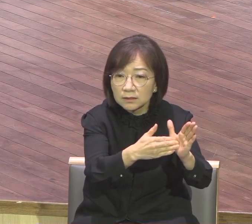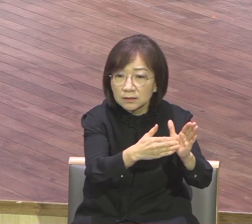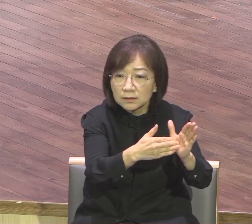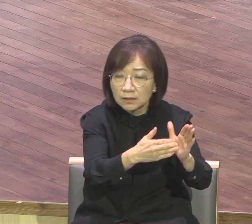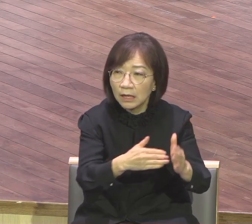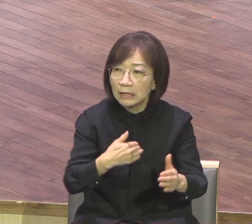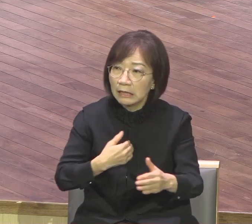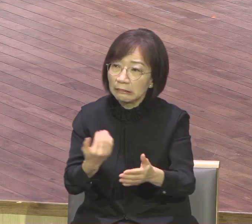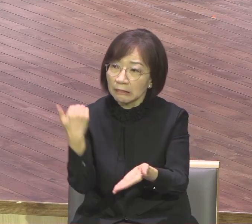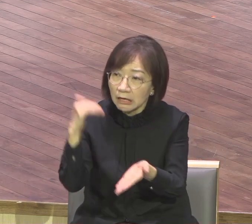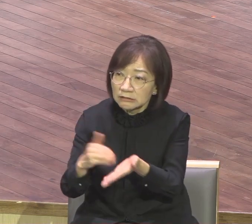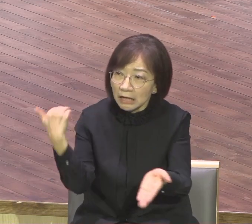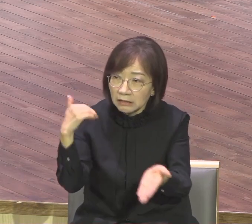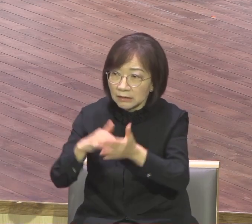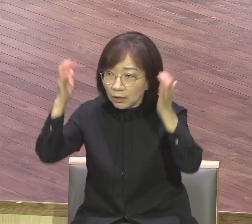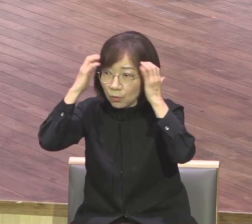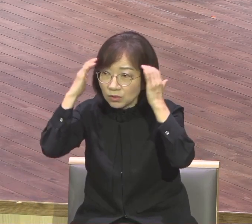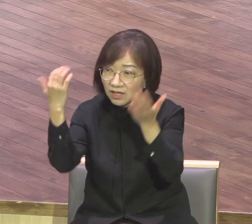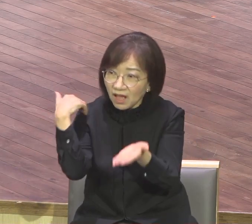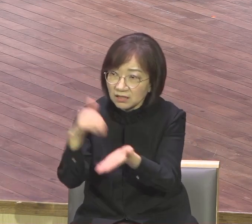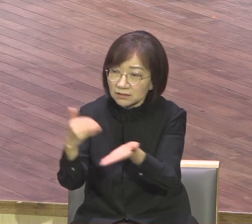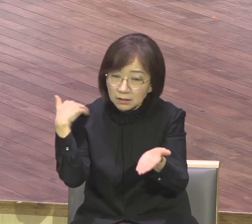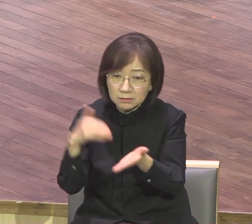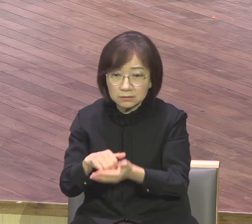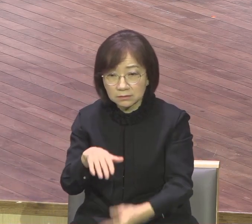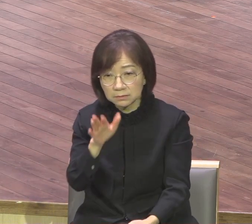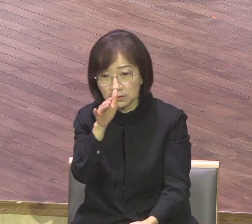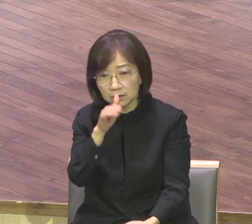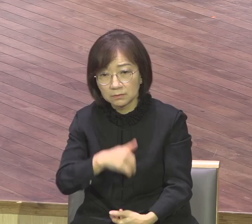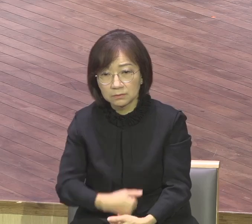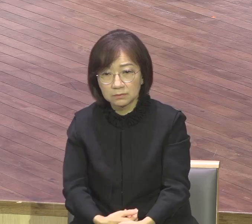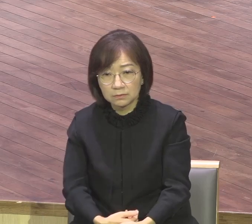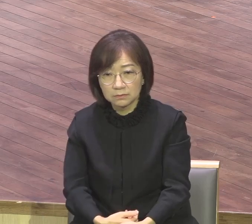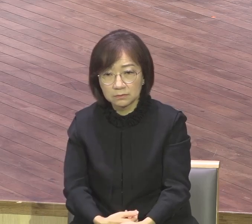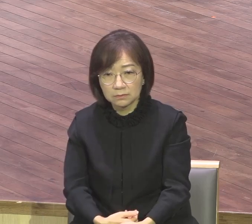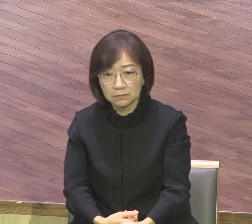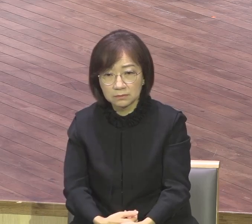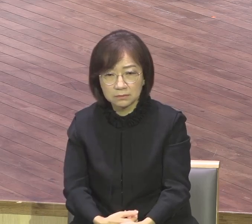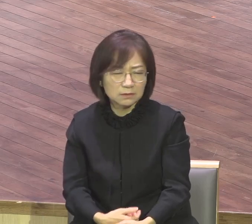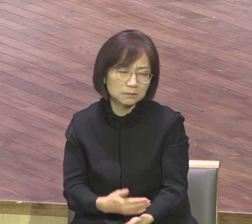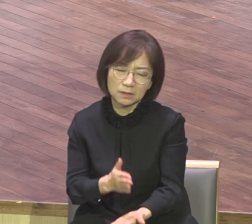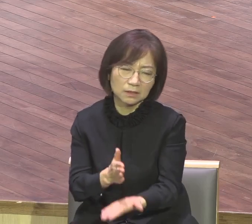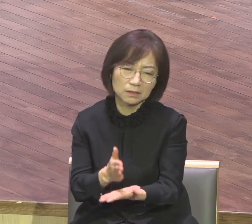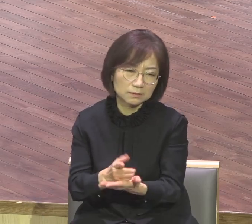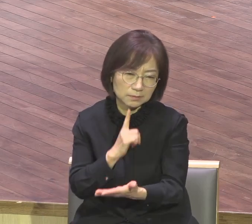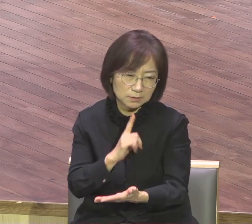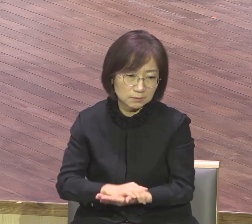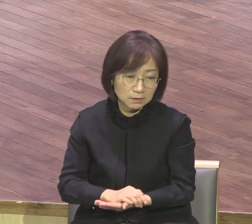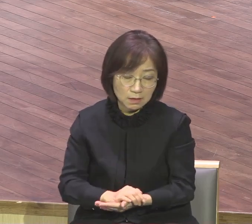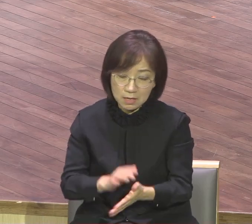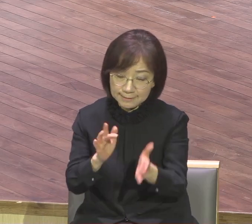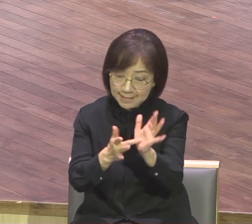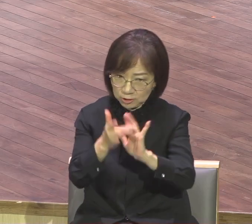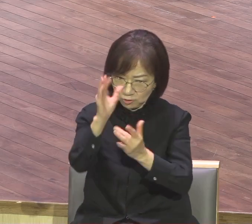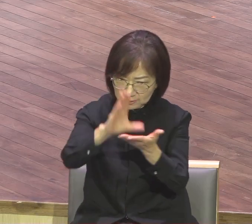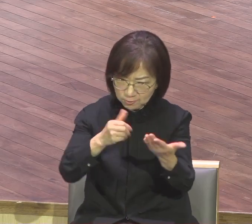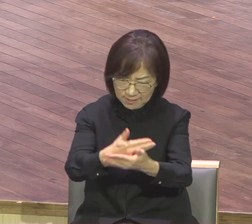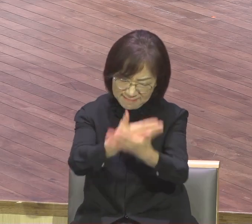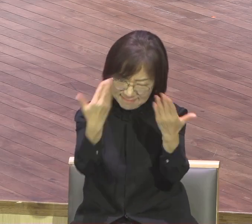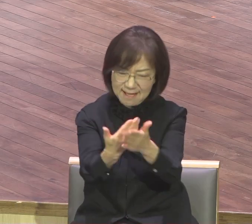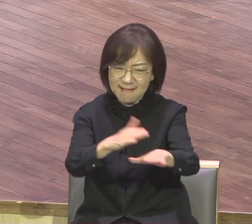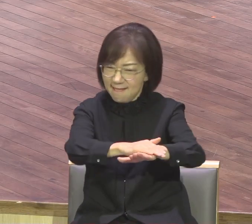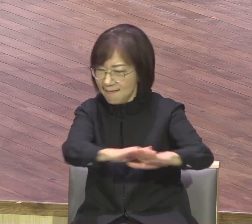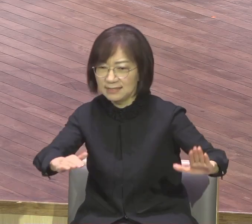내가 이루어 갈 구원이 어디 있어요? Si Cristo ya terminó todas las cosas, ¿por qué estamos tan con cargas? 다 끝냈다. Ya terminó